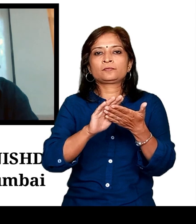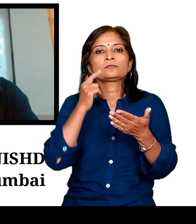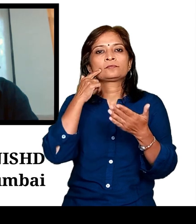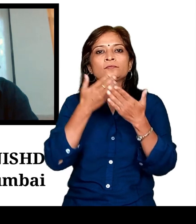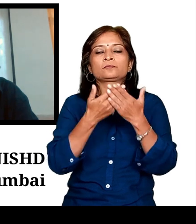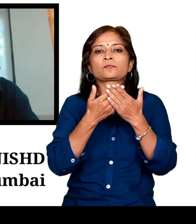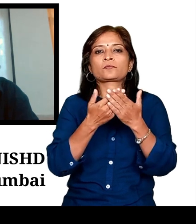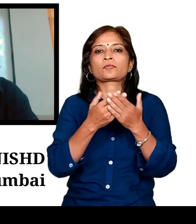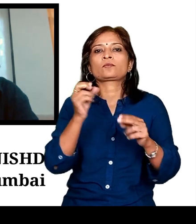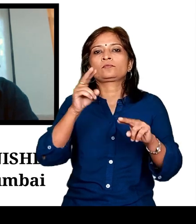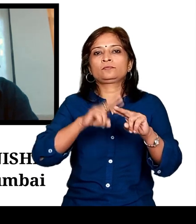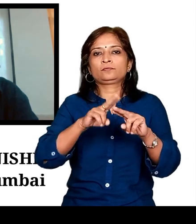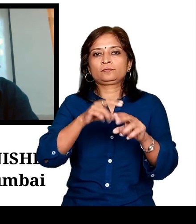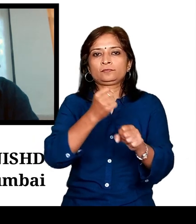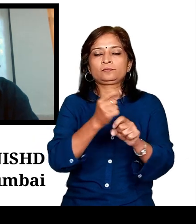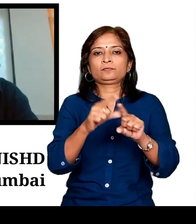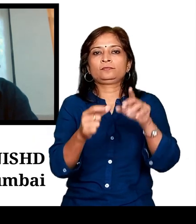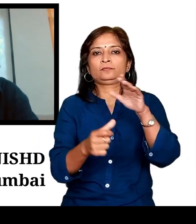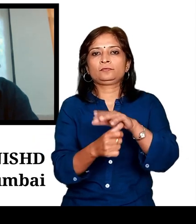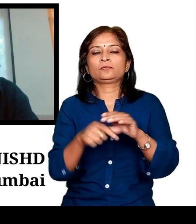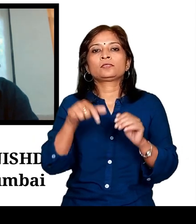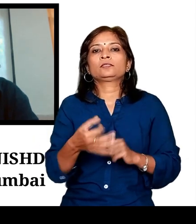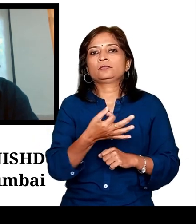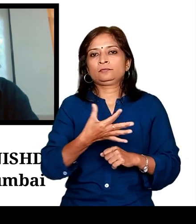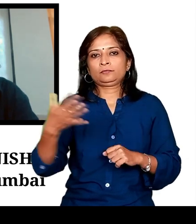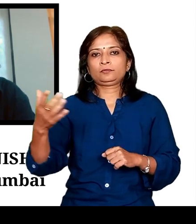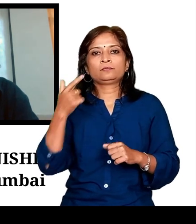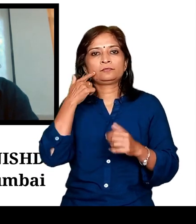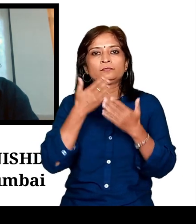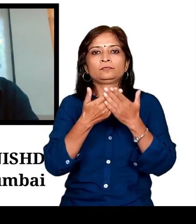एन ऑटोनोमस बॉडी विच इज वर्किंग अंडर